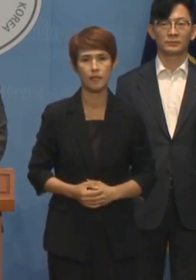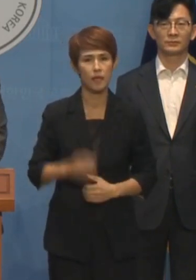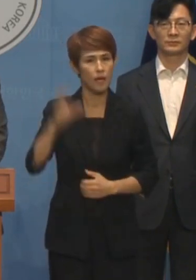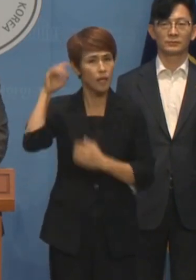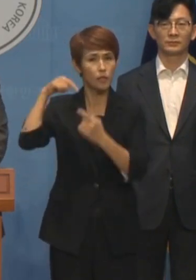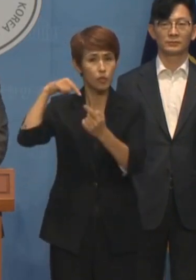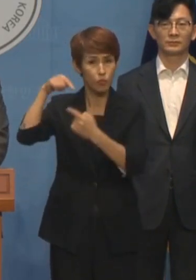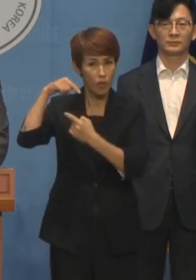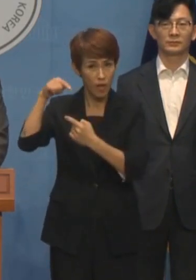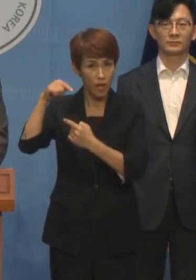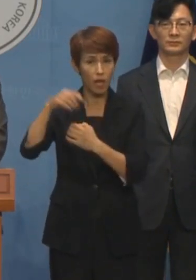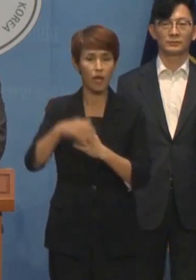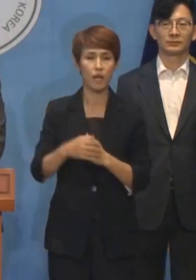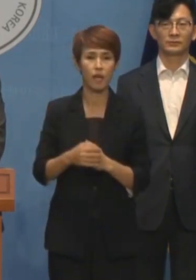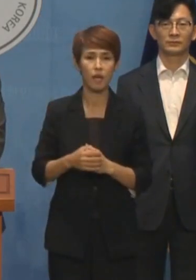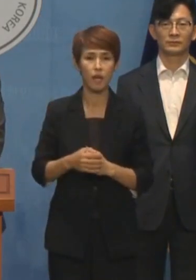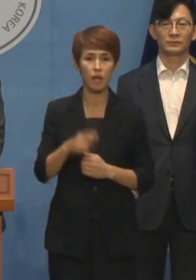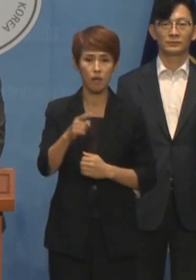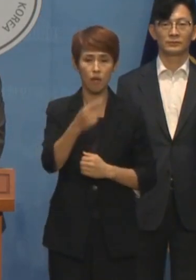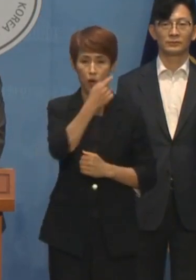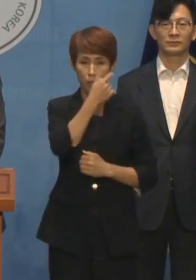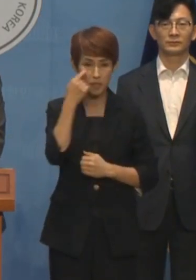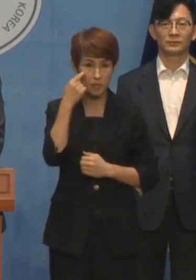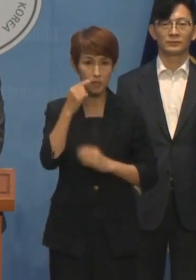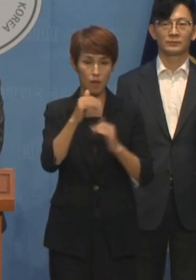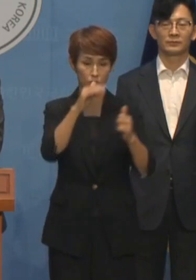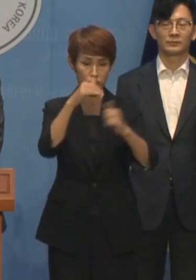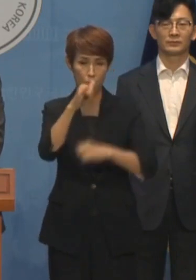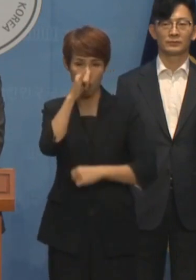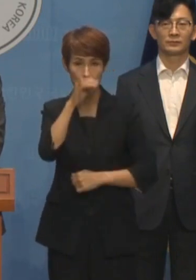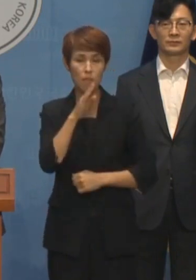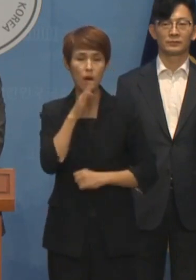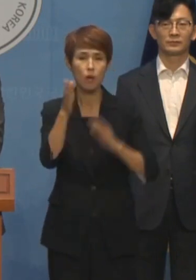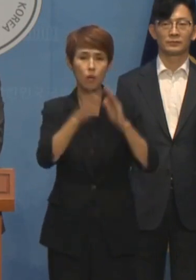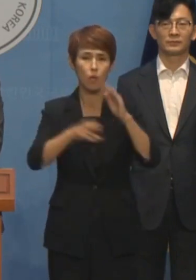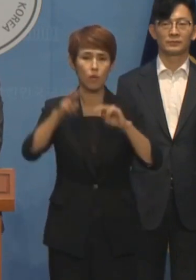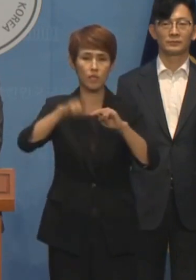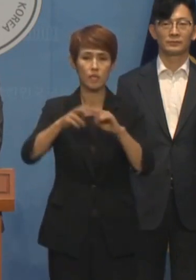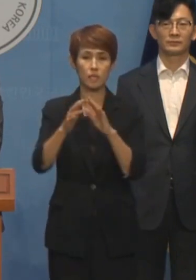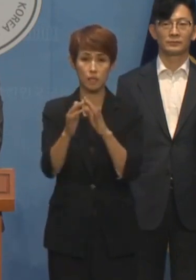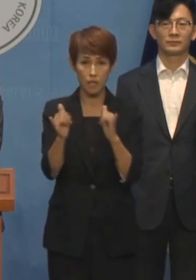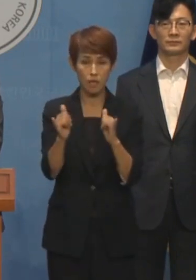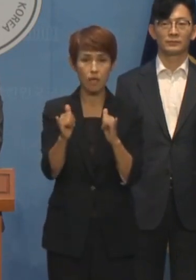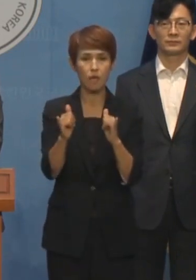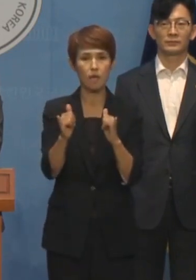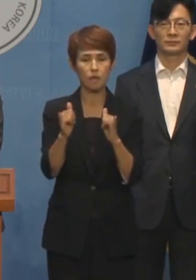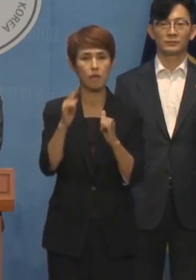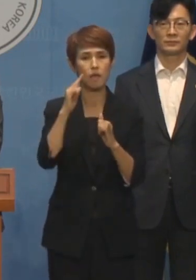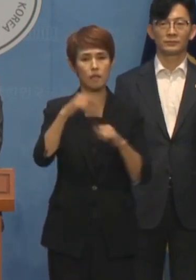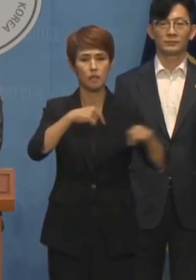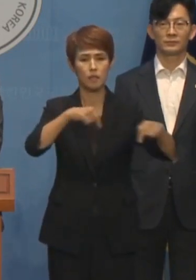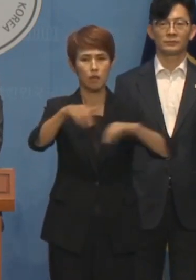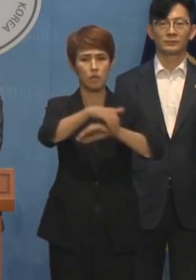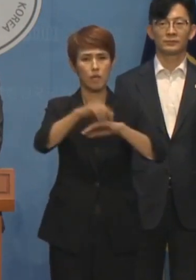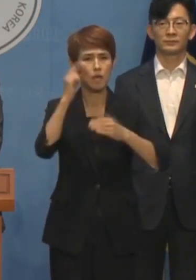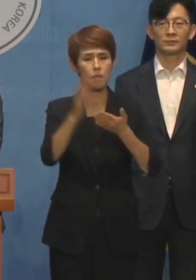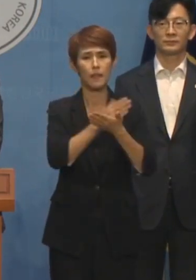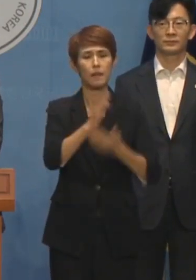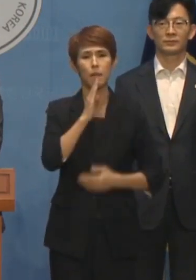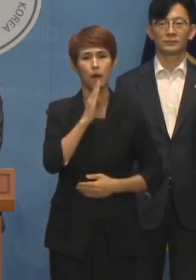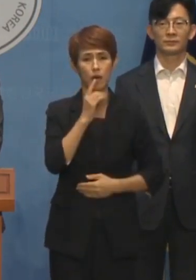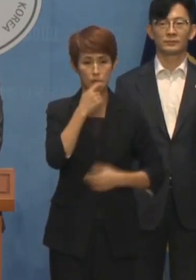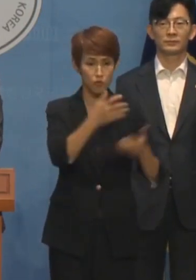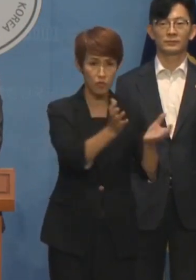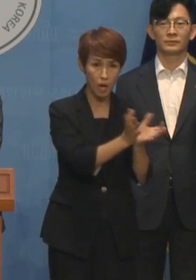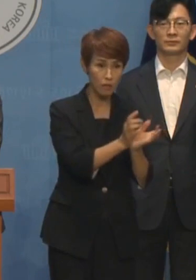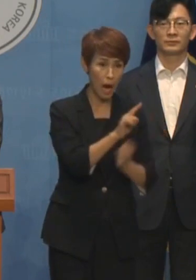인사청문회가 검증 대상으로 하는 것은 공직 후보자의 인식과 정책적 판단입니다. 그런데 민주당은 아무